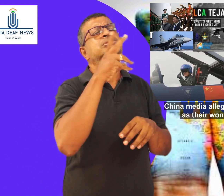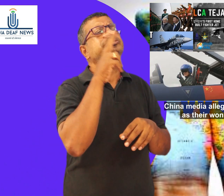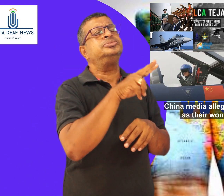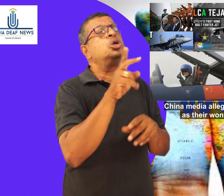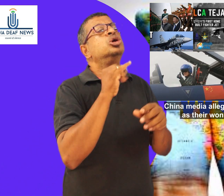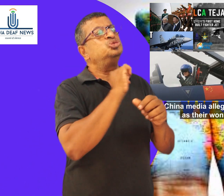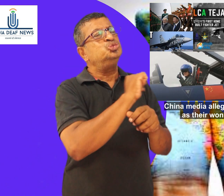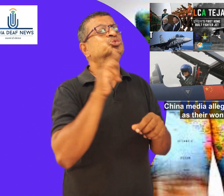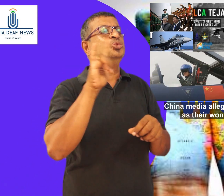हुआ